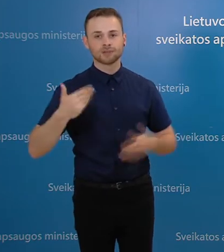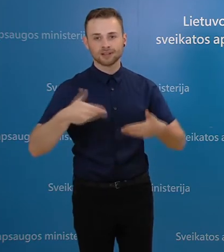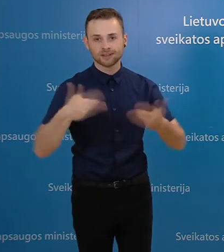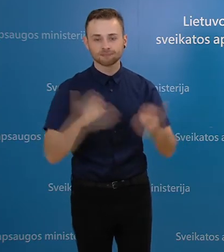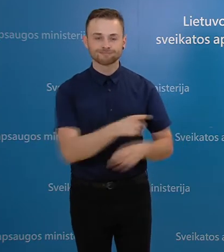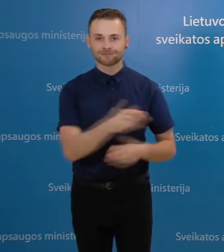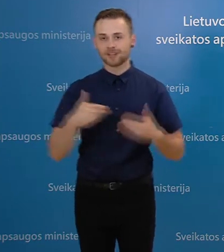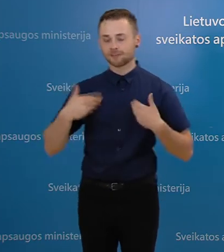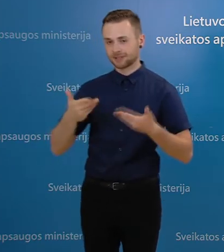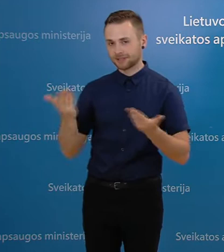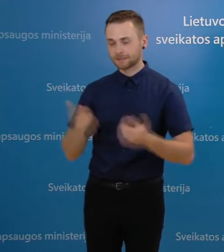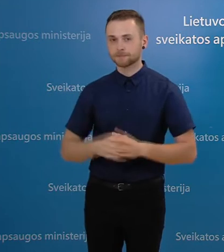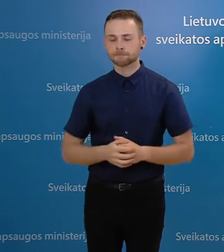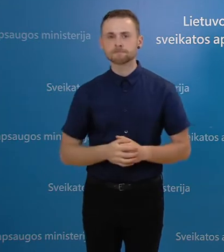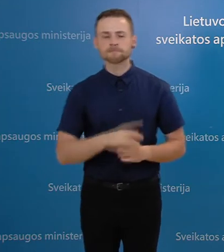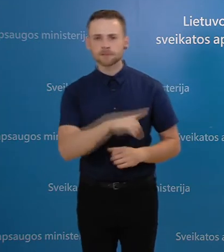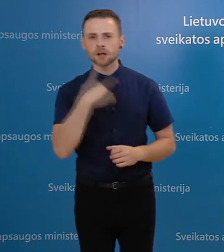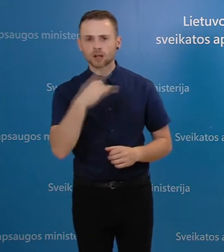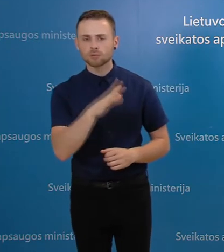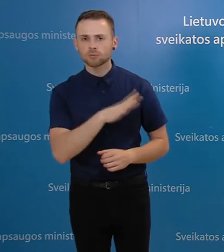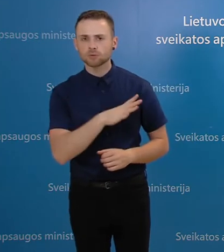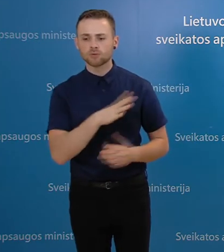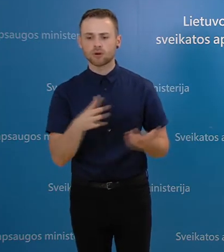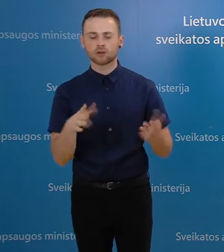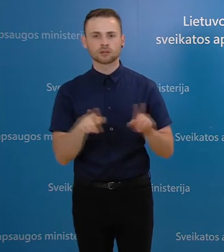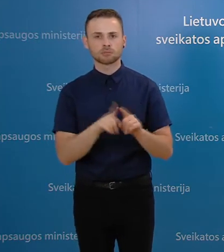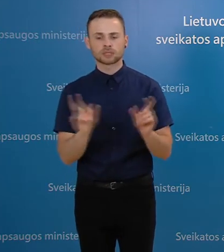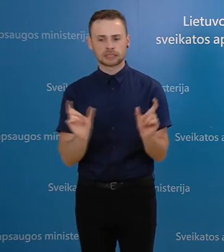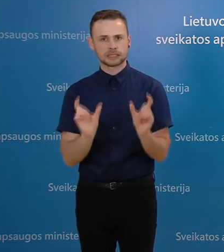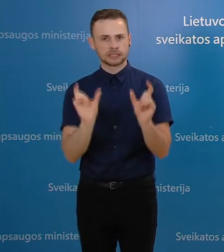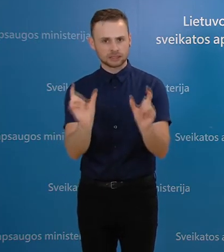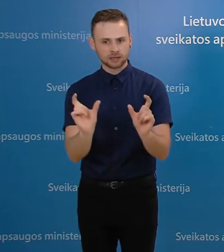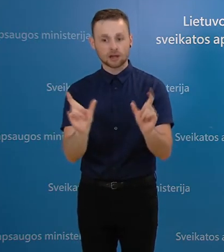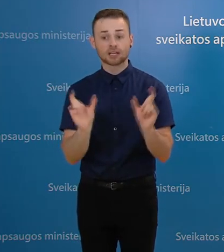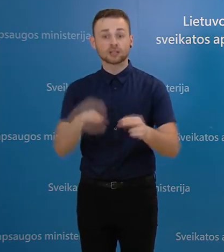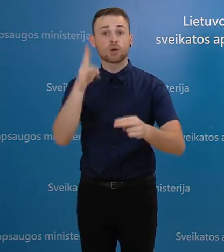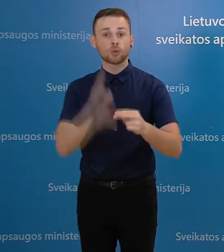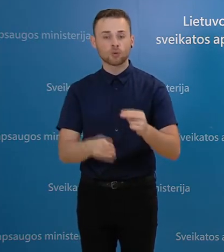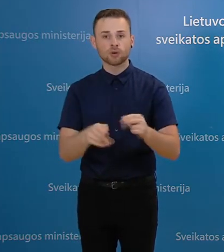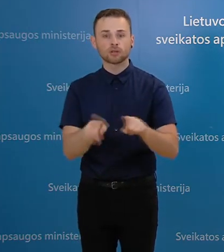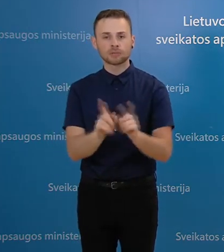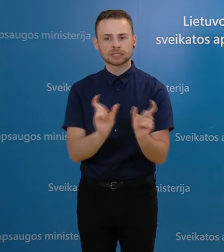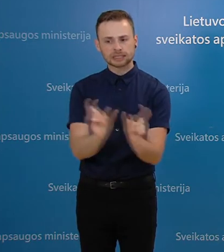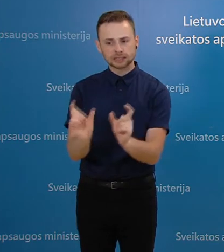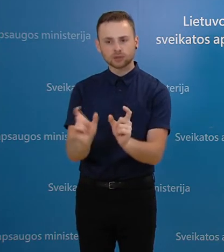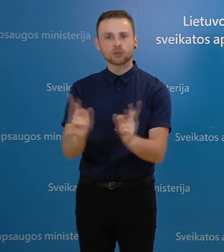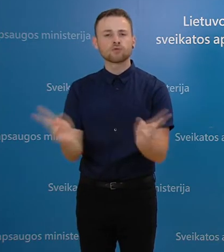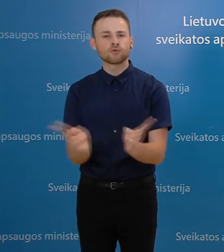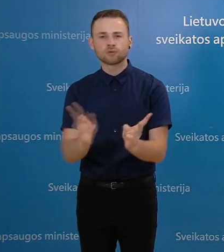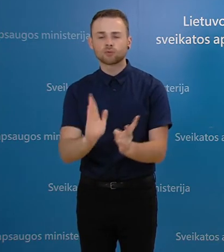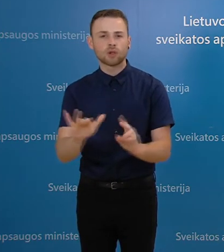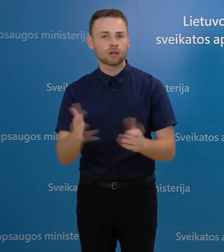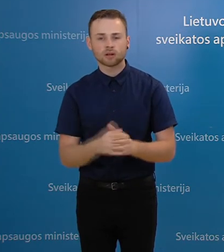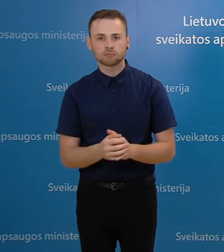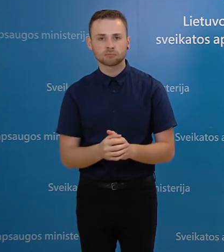Labą dieną. Ministrė, sakėte, kad dar tariamasi, kokie ribojimai liks po karantiną. Gal galite bent trumpai pristatyti, kokios